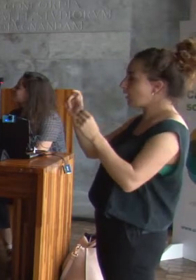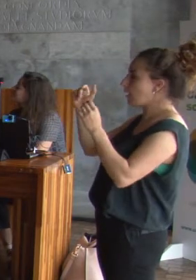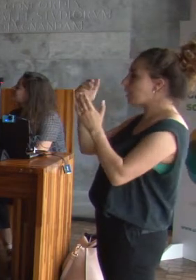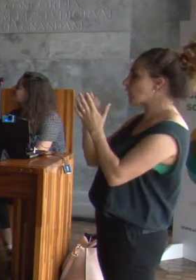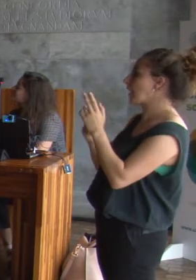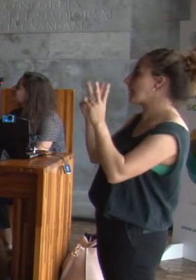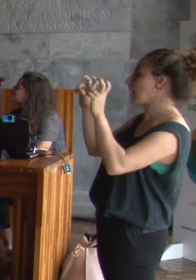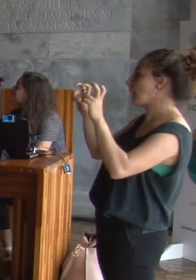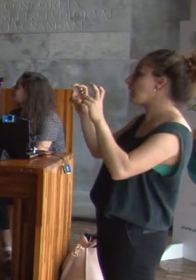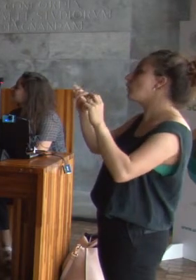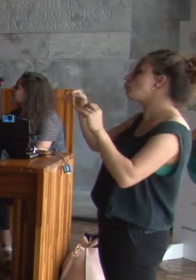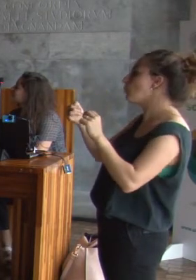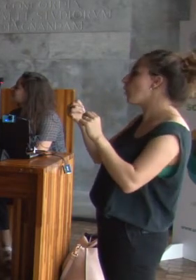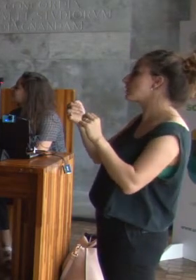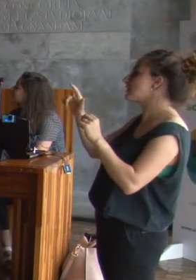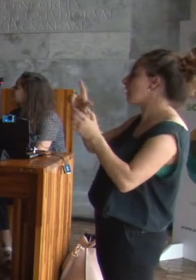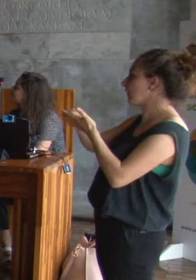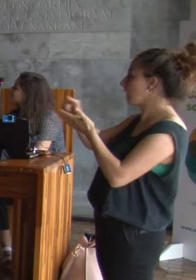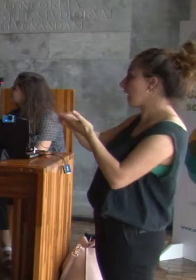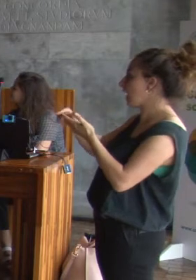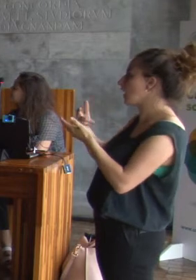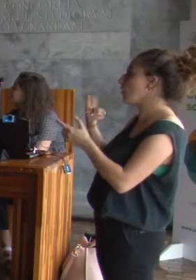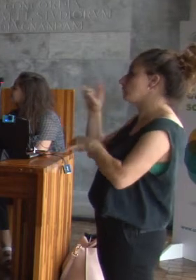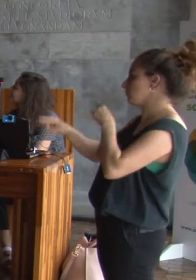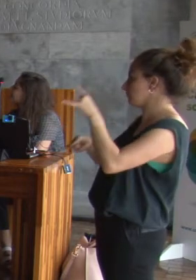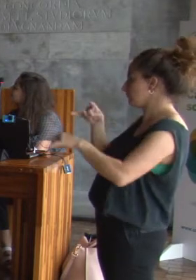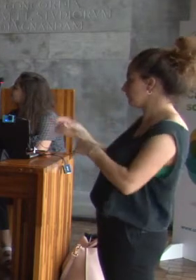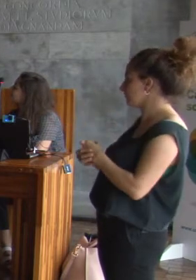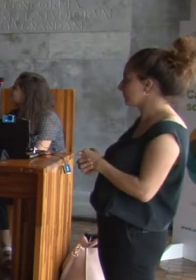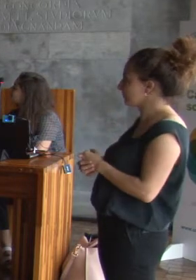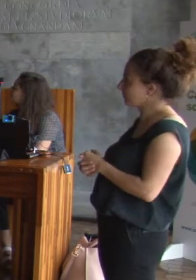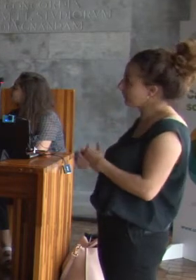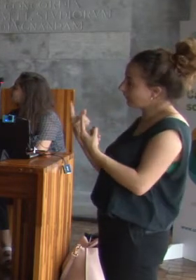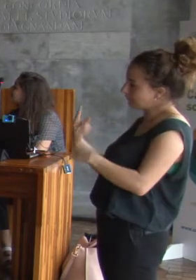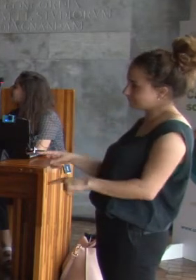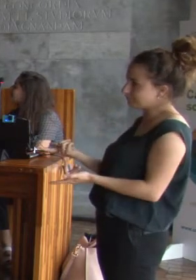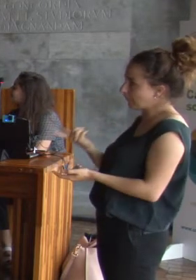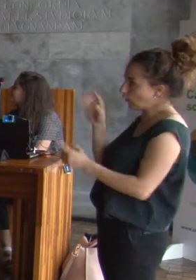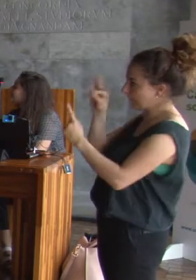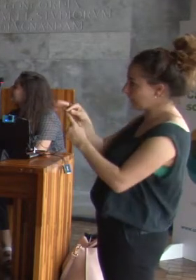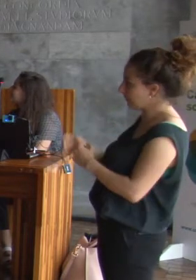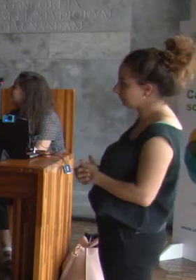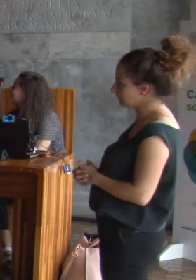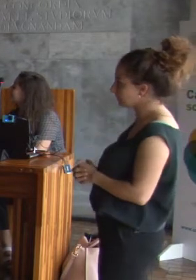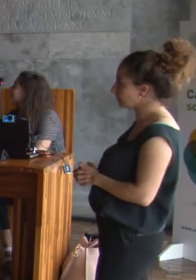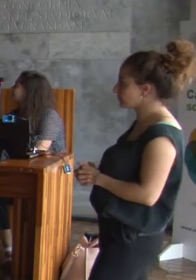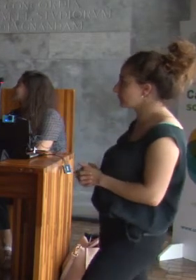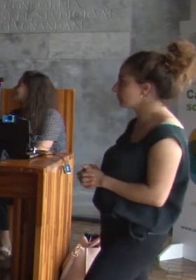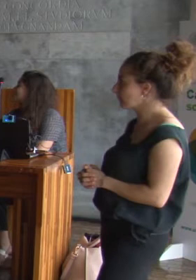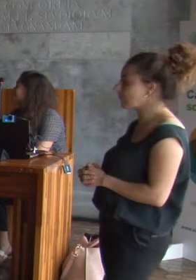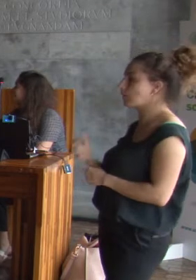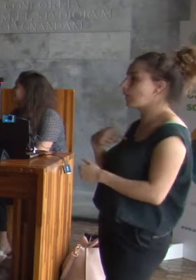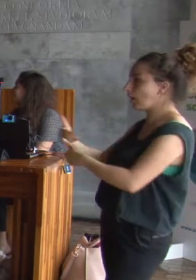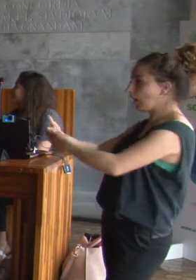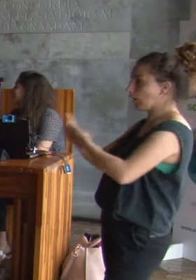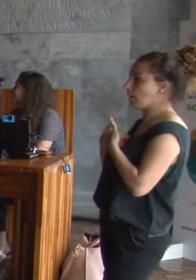letterario in cui parlo di letteratura in modo ironico e paradossale, almeno quella sarebbe l'intenzione. Sono stato aiutato anche